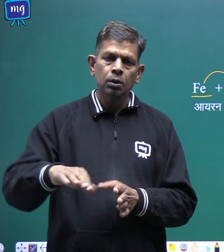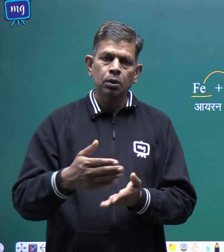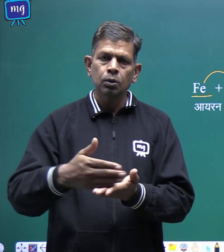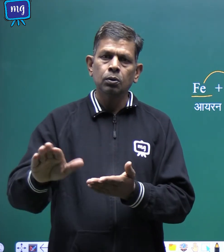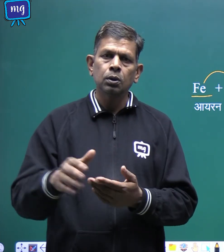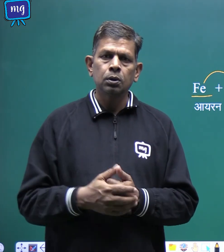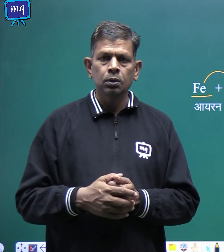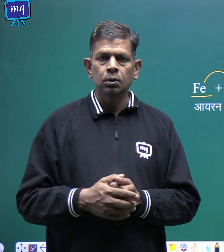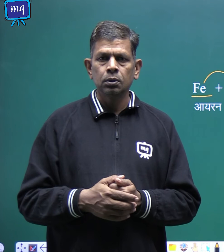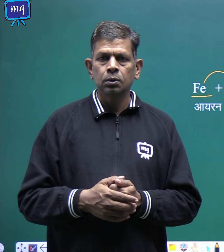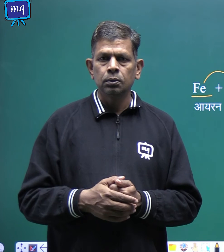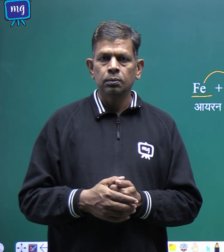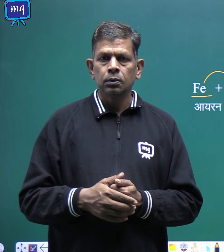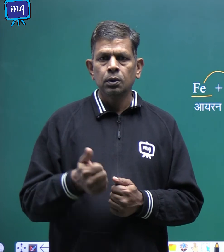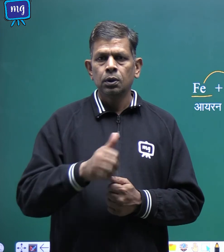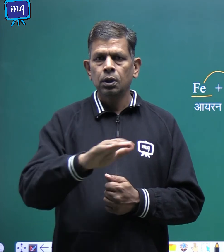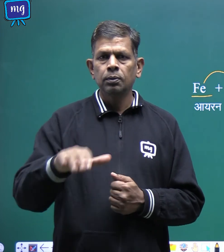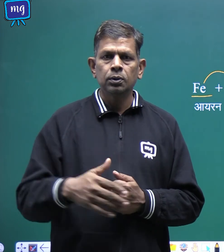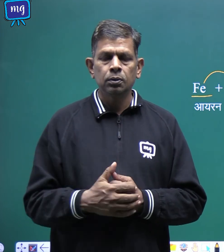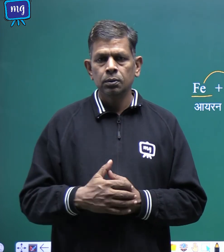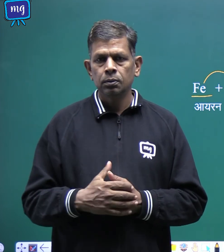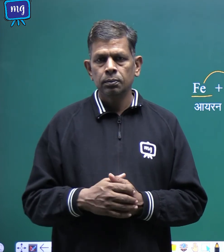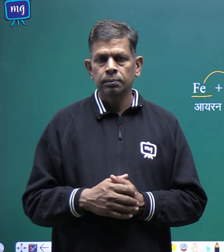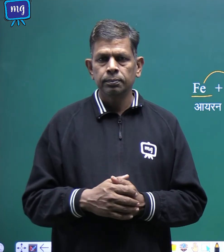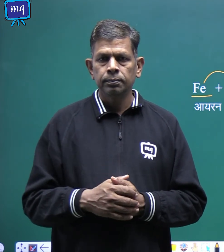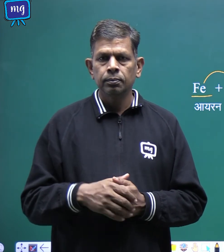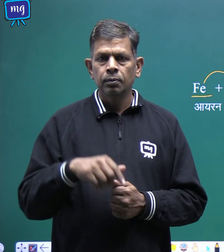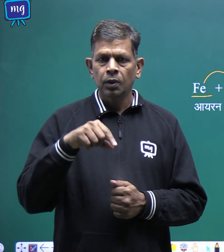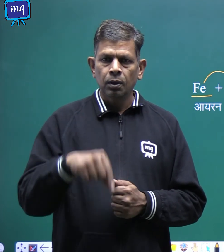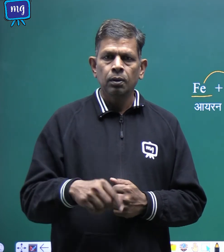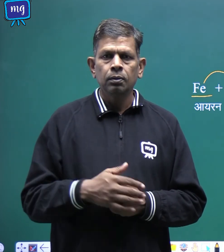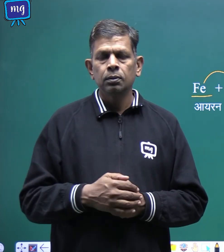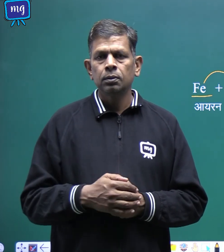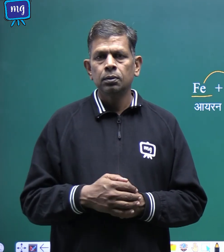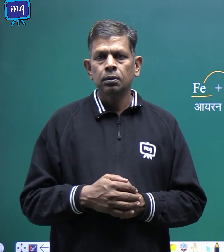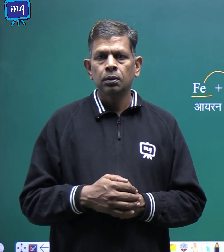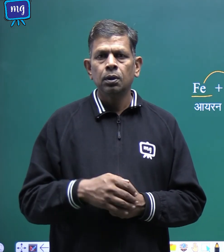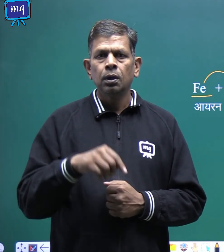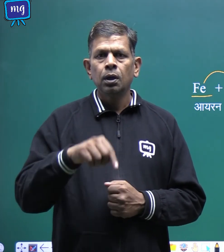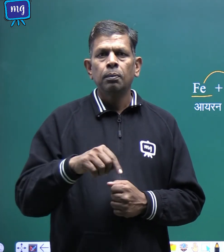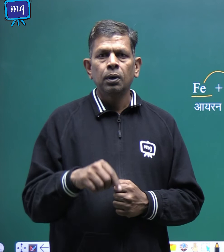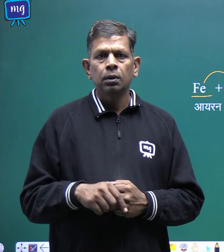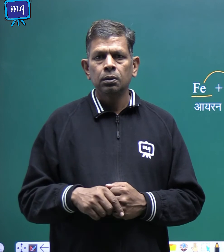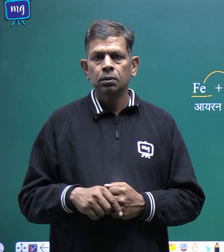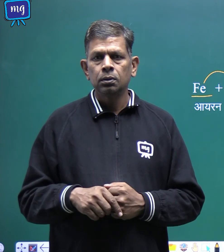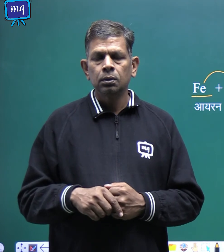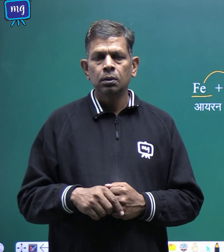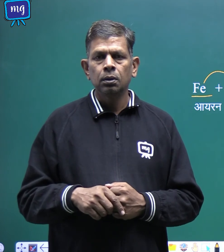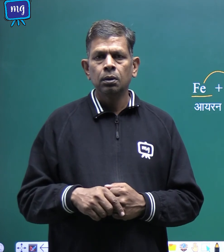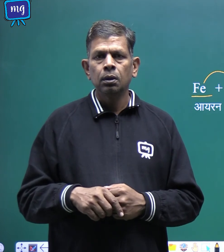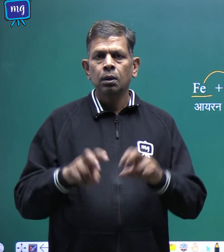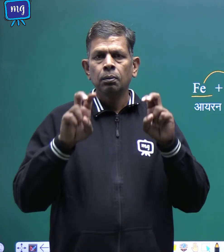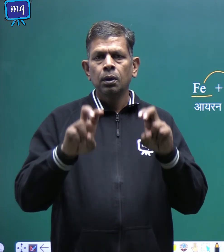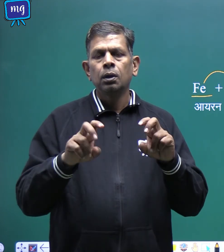है। ठीक है बच्चों, तो अब अपने यहाँ पर पाठ के